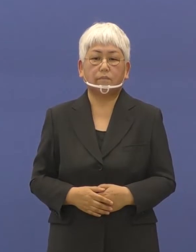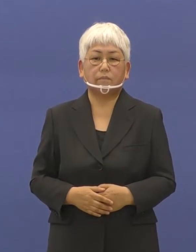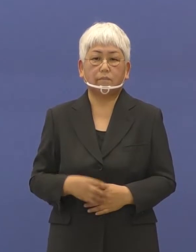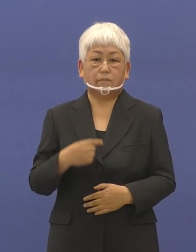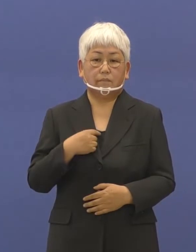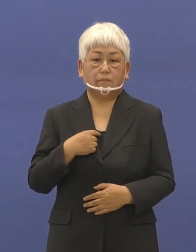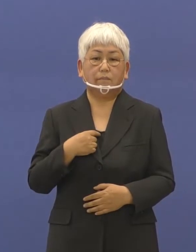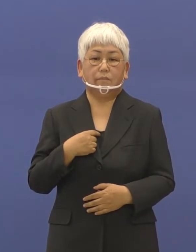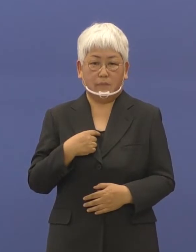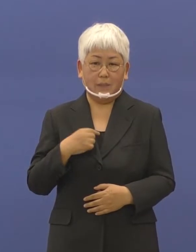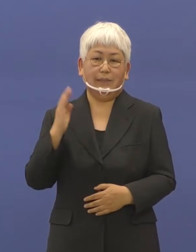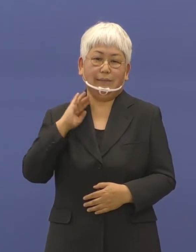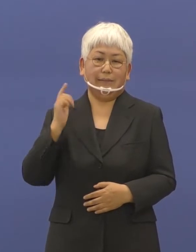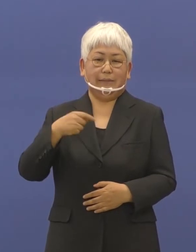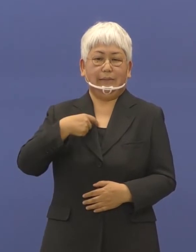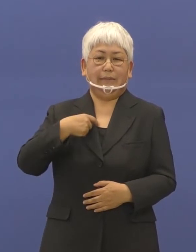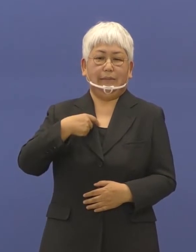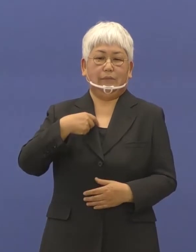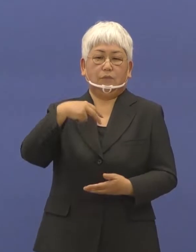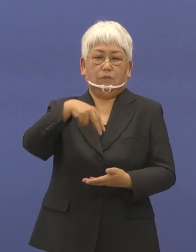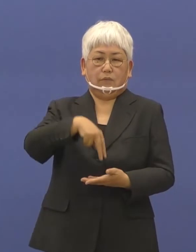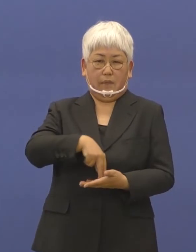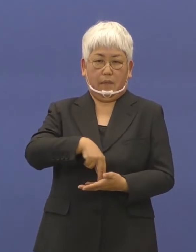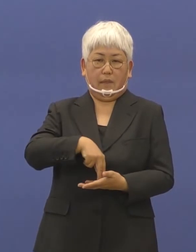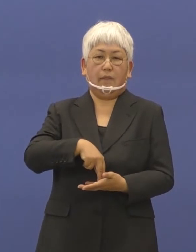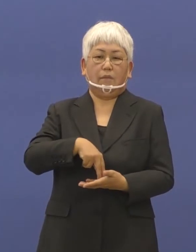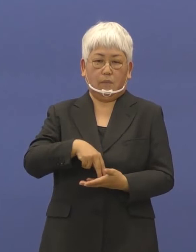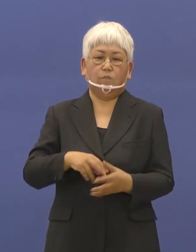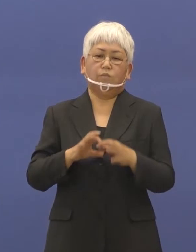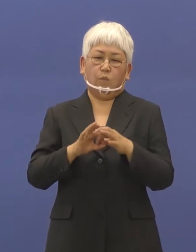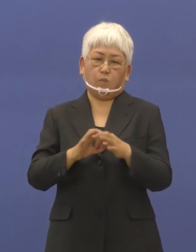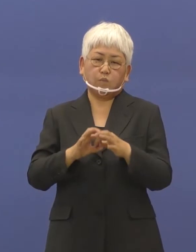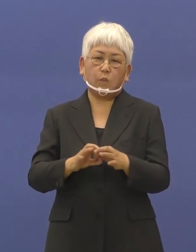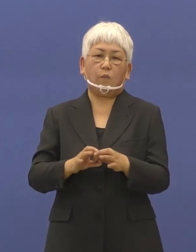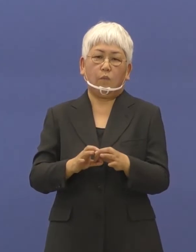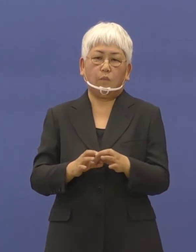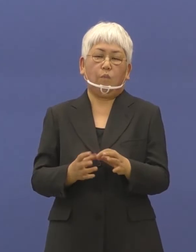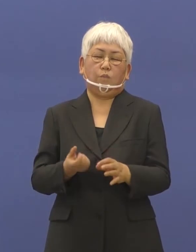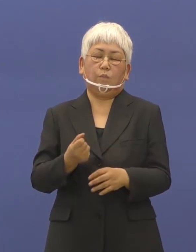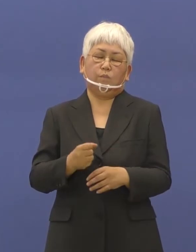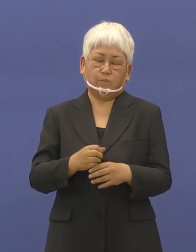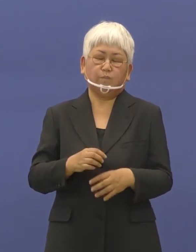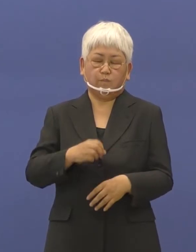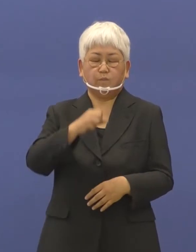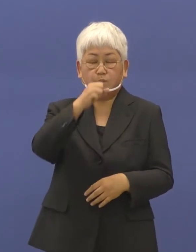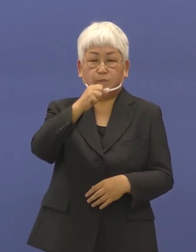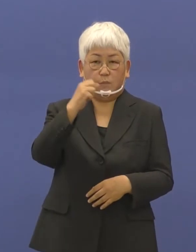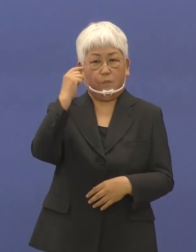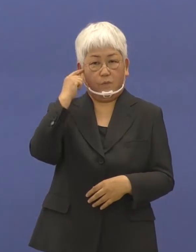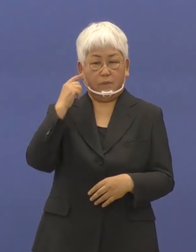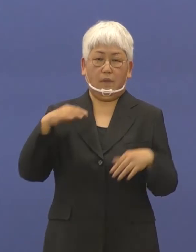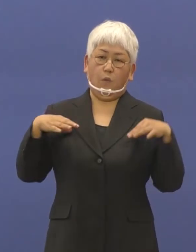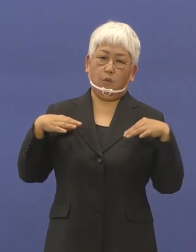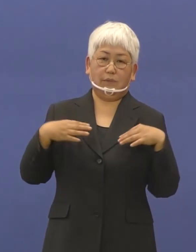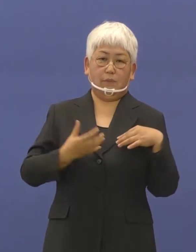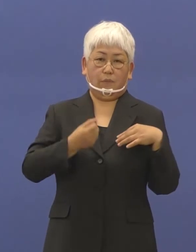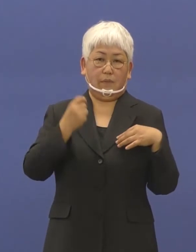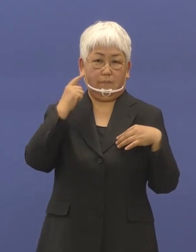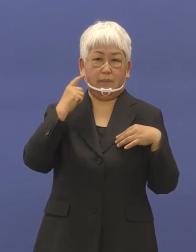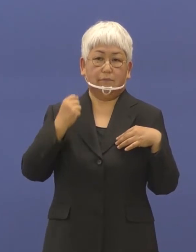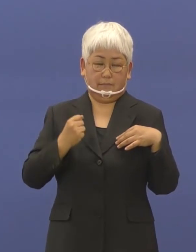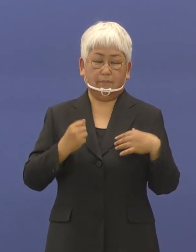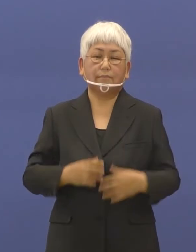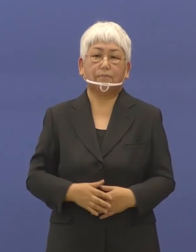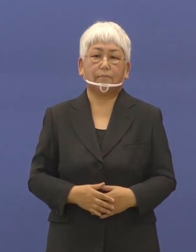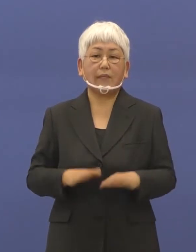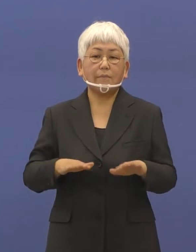知事としてそういうところに関われたことを誇りに思っておりますし、また今は